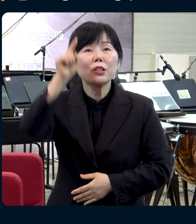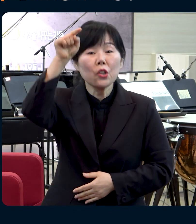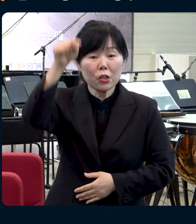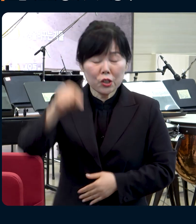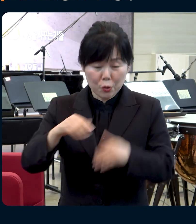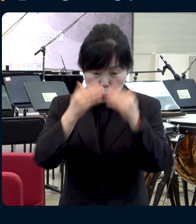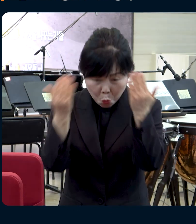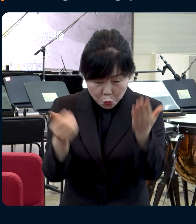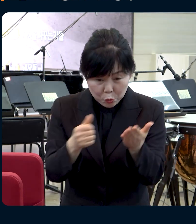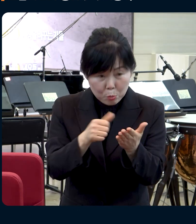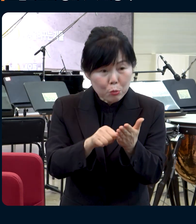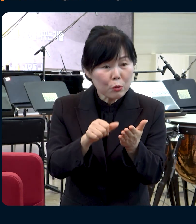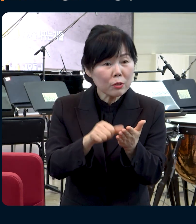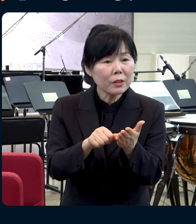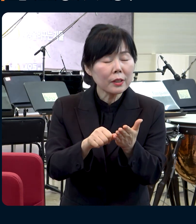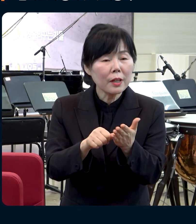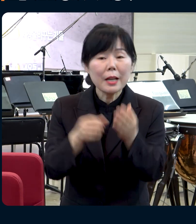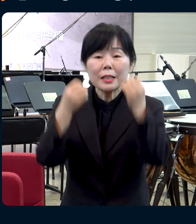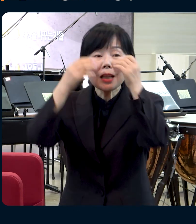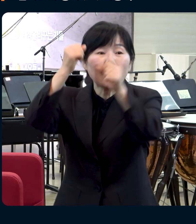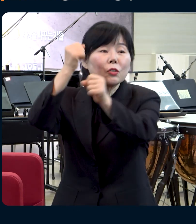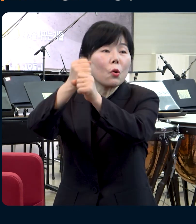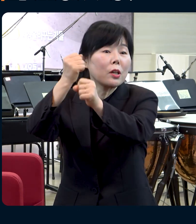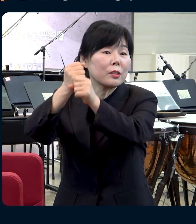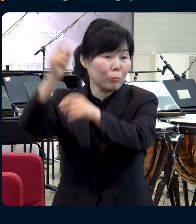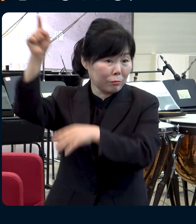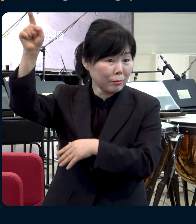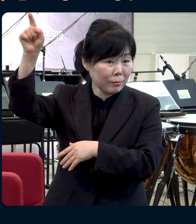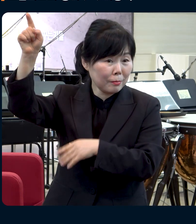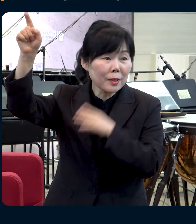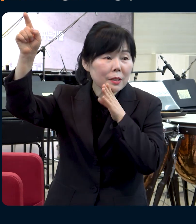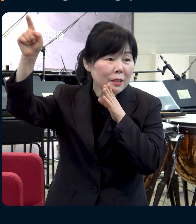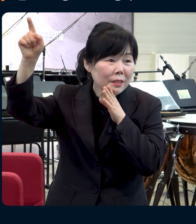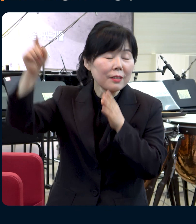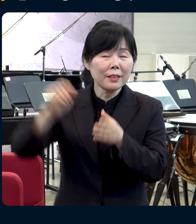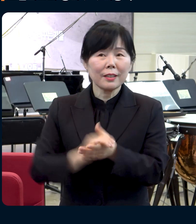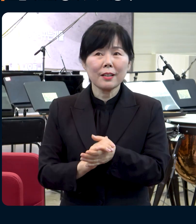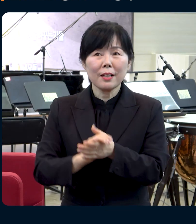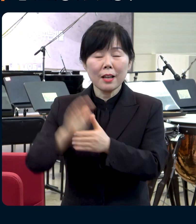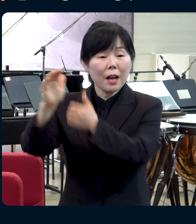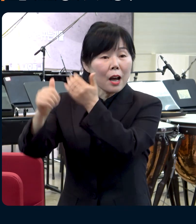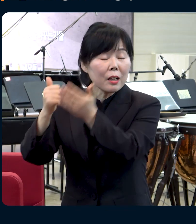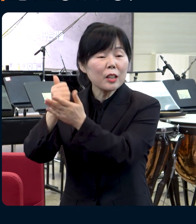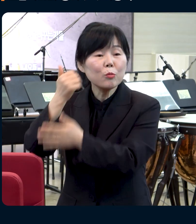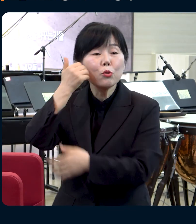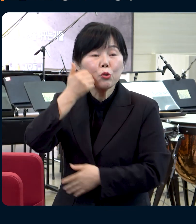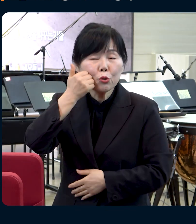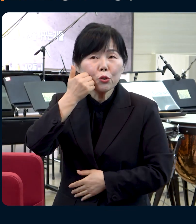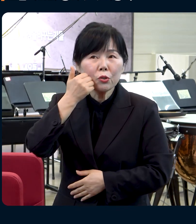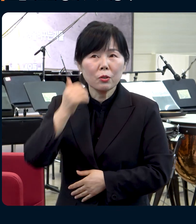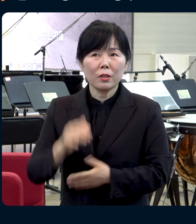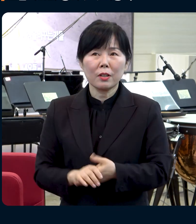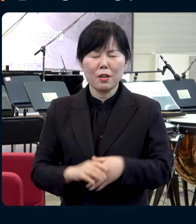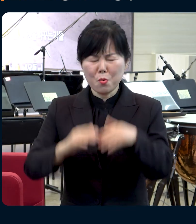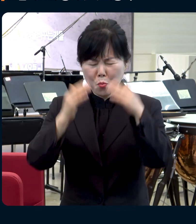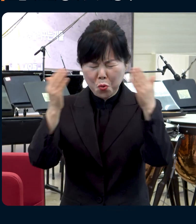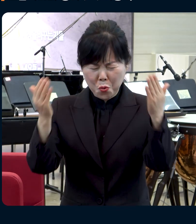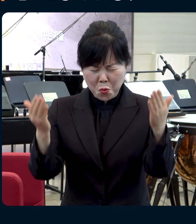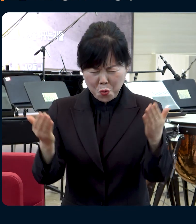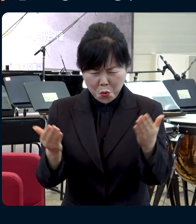만물을 창조하신 분이 우리의 하나님인 것입니다. 믿으십니까? 또한 우리 하나님은 어떤 분이세요? 하나님께서는 모든